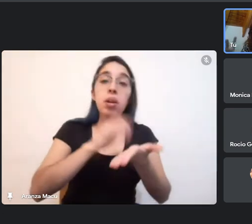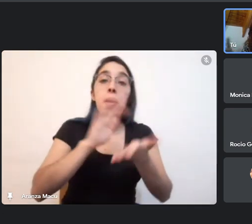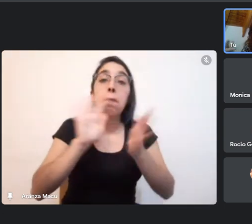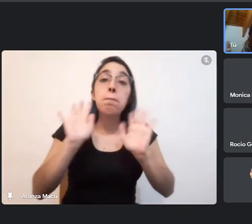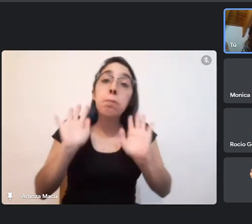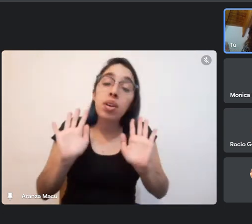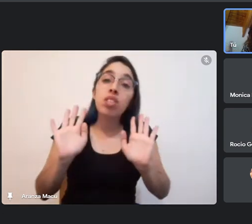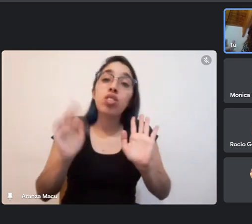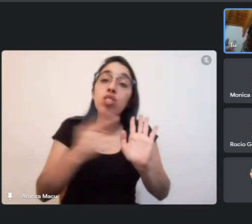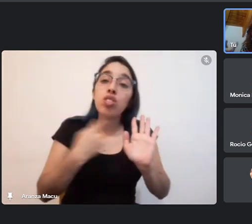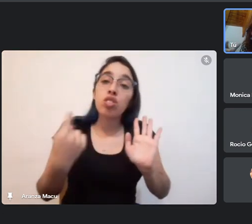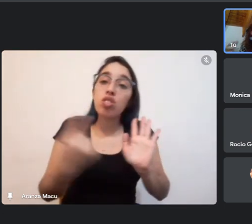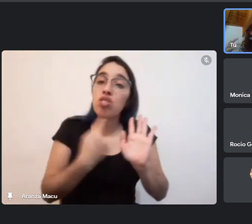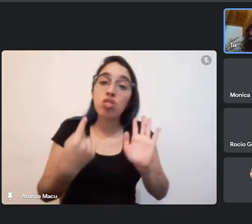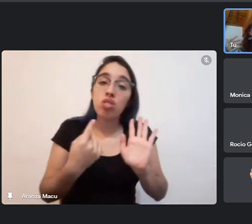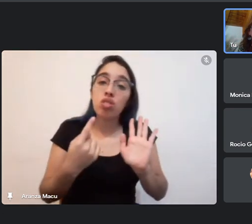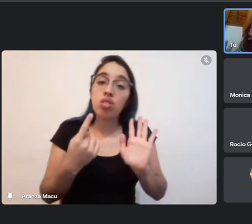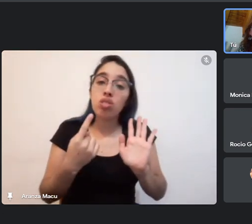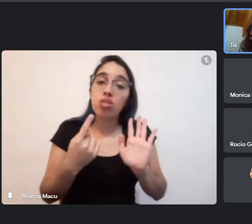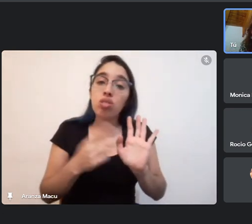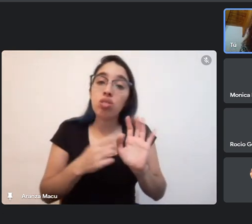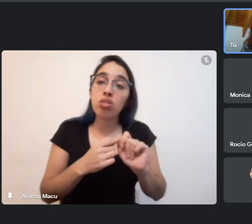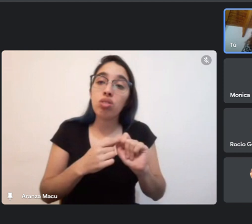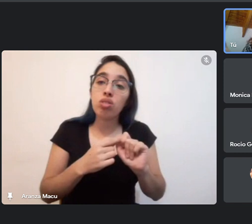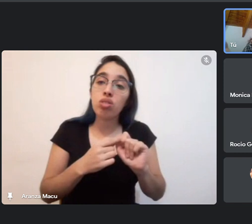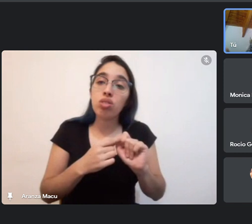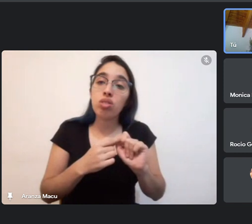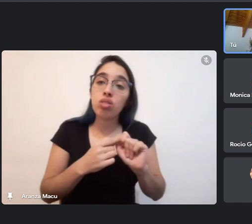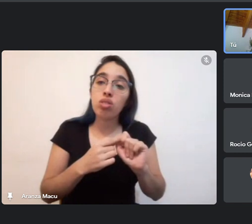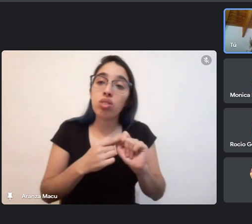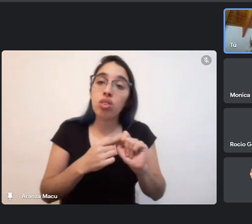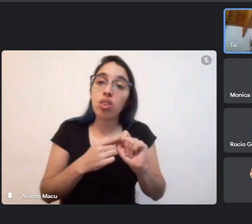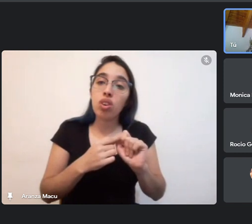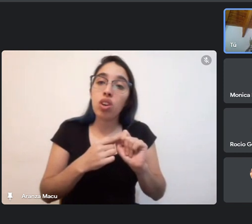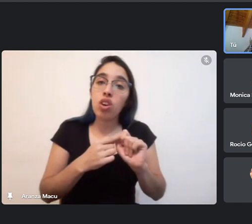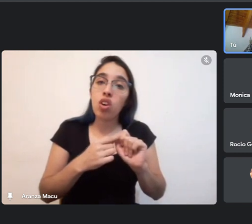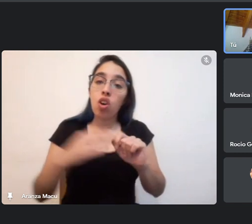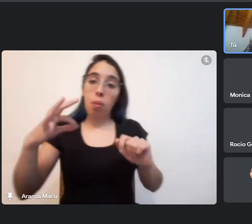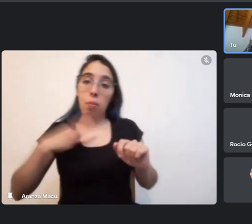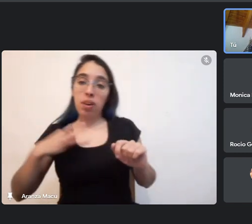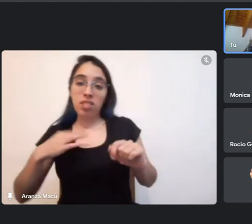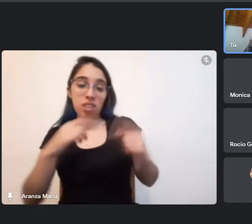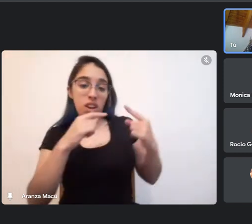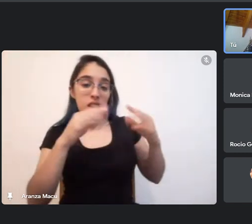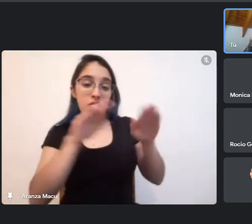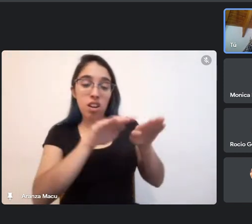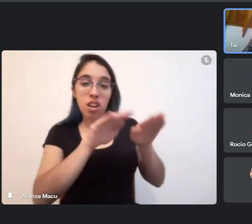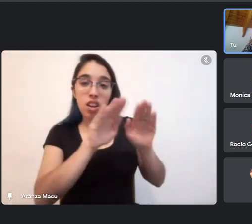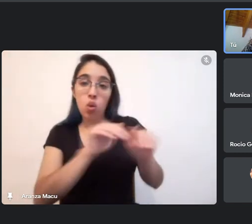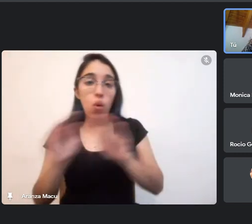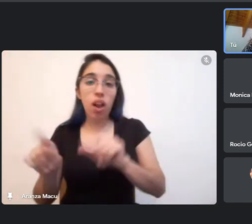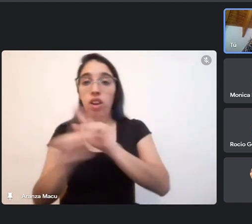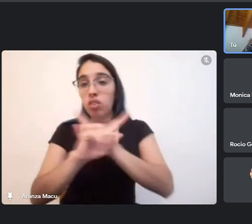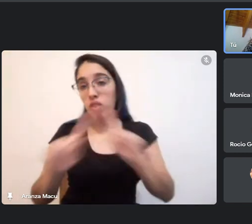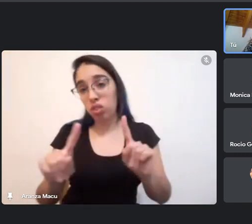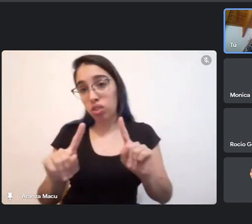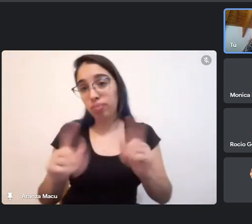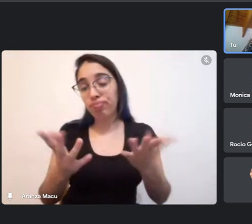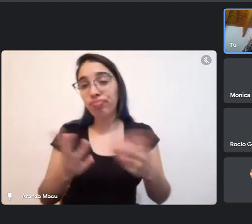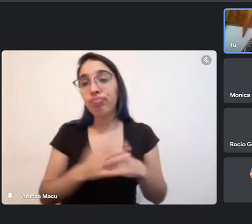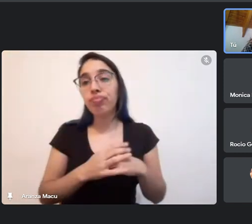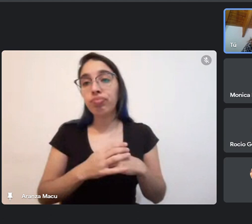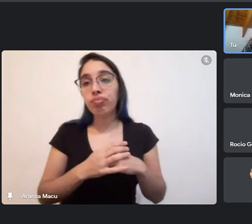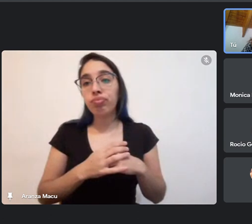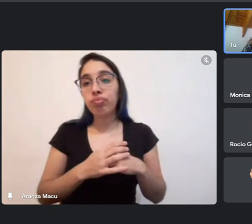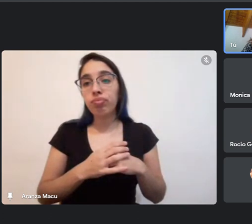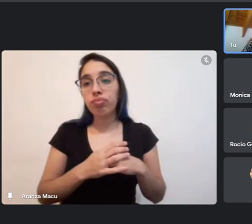no lo vamos a tomar como tomamos el parcial, el primer parcial. El primer parcial, bueno, también que